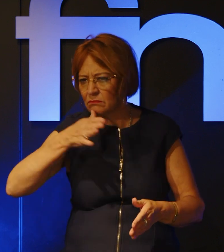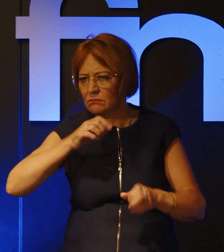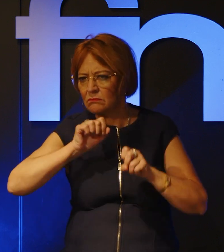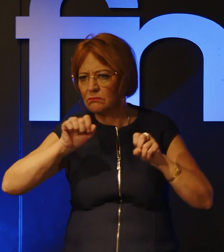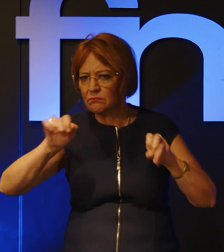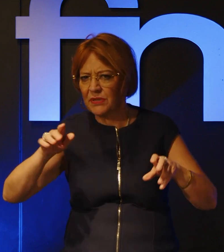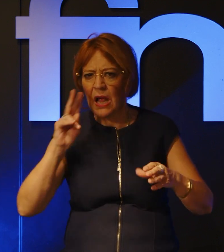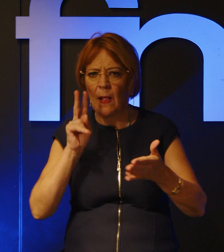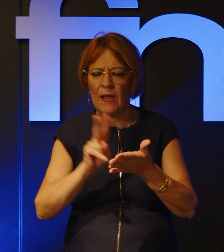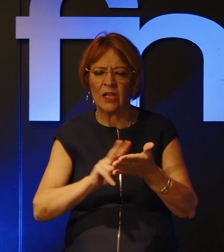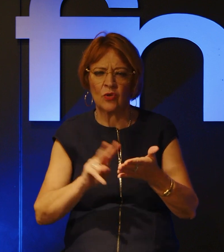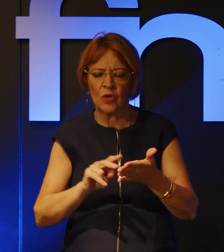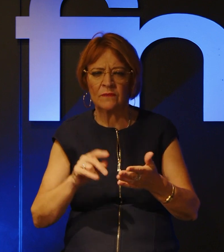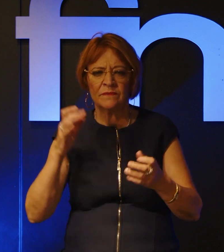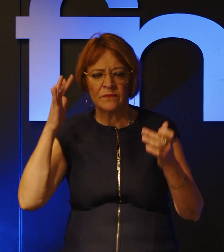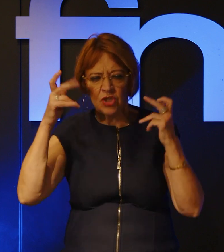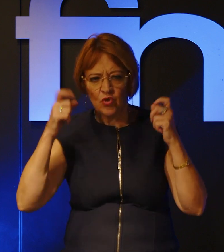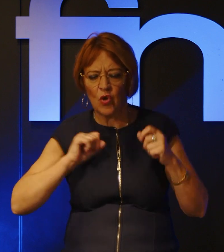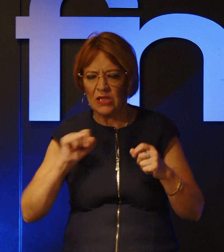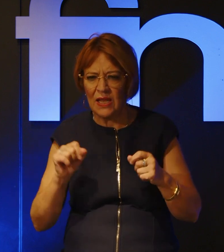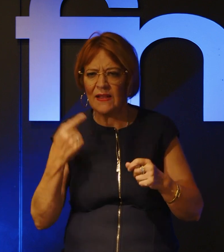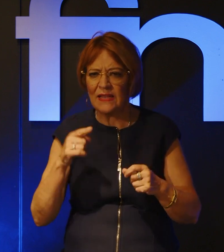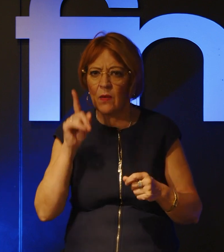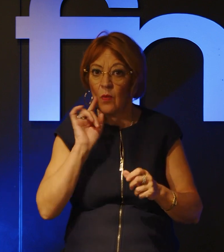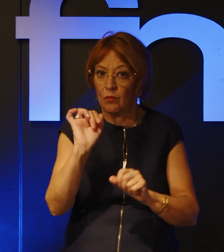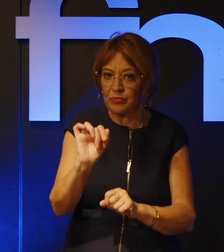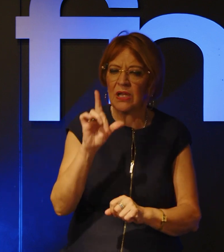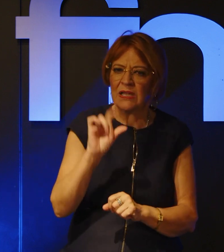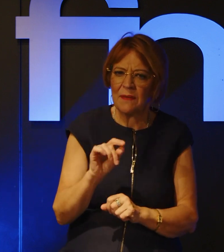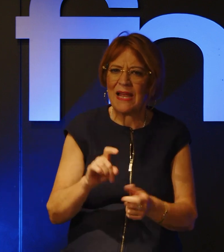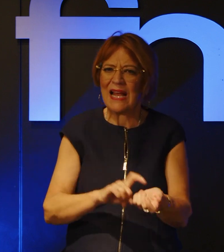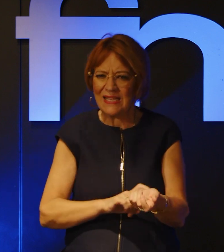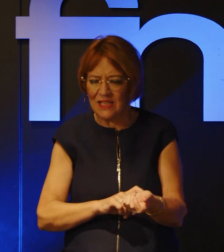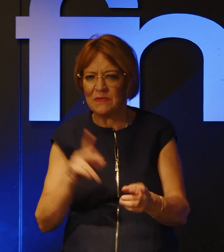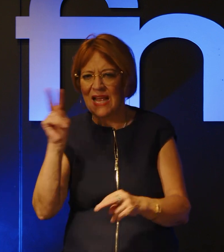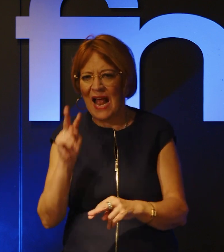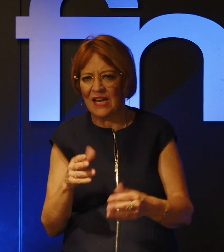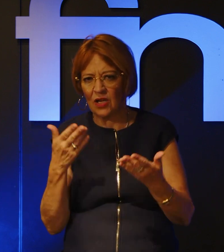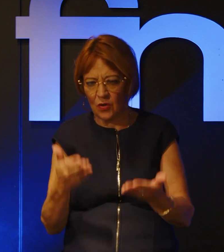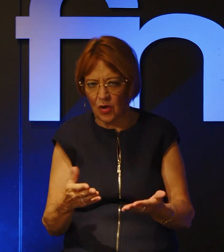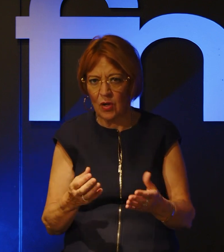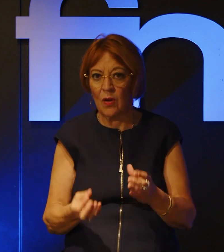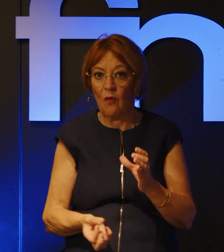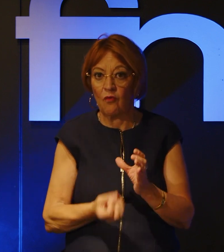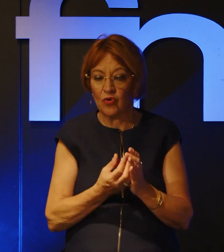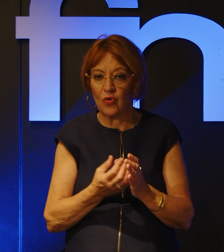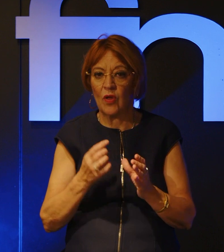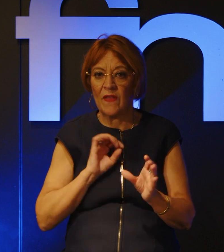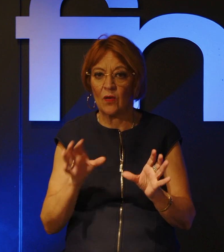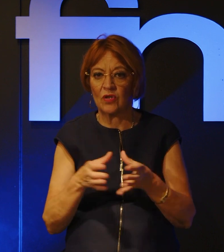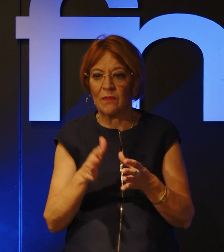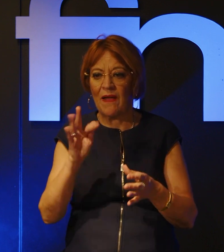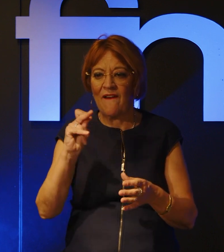leitura e discussão sobre cultura visual coer feminismo e antirracismo e arte contemporânea é cofundadora do coletivo